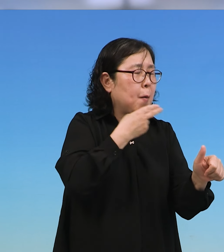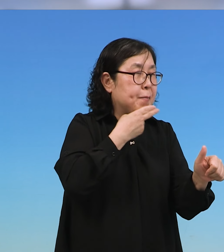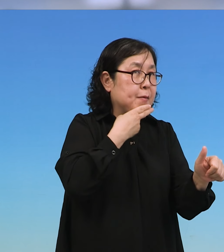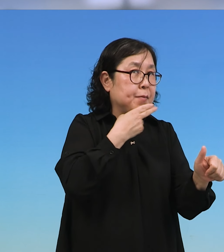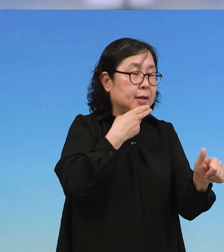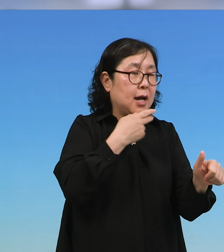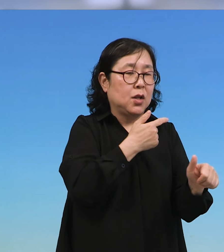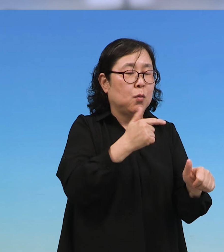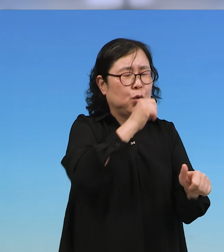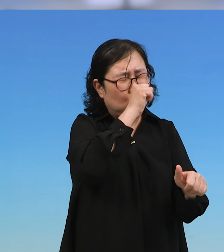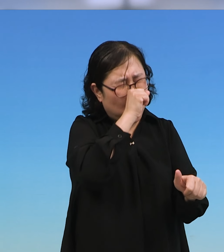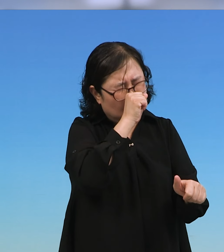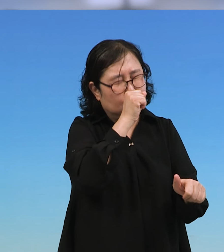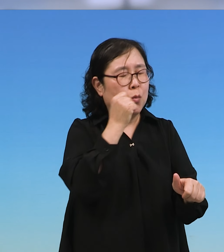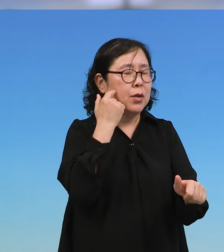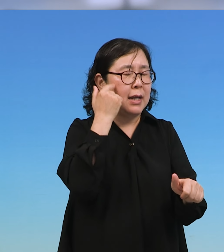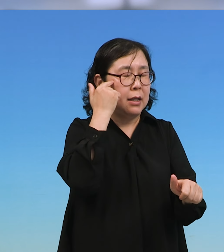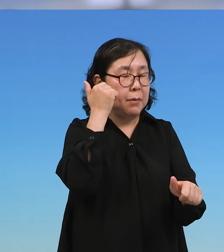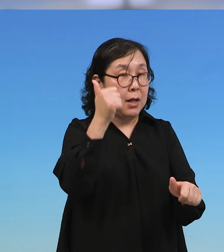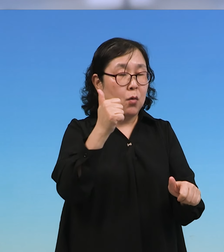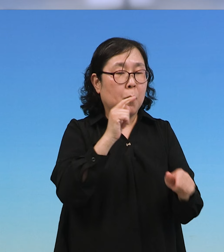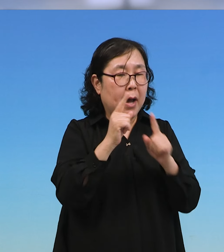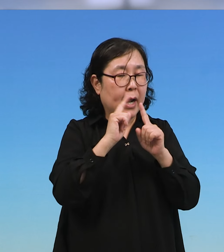이렇게 말하지 않을까요?